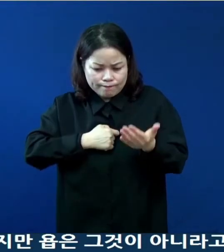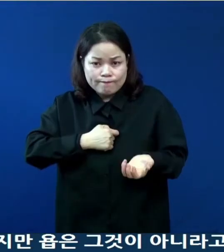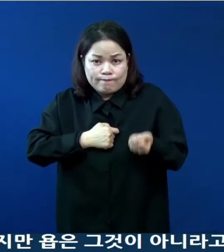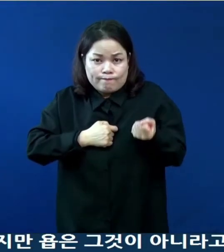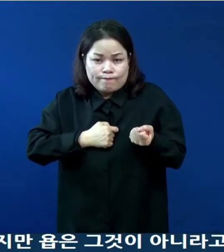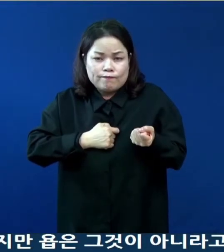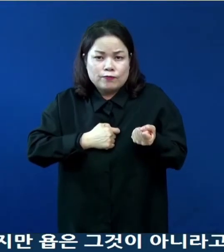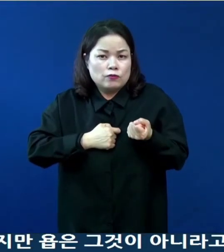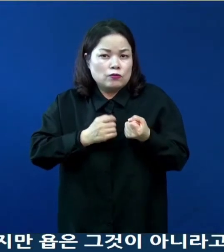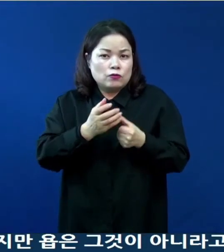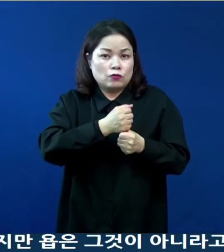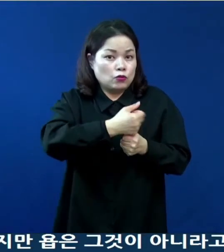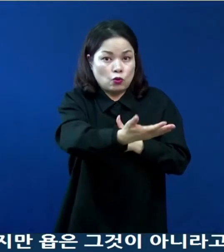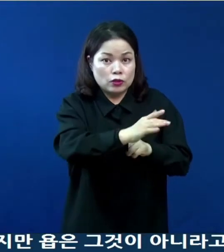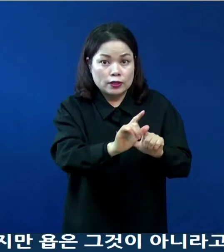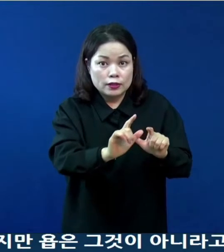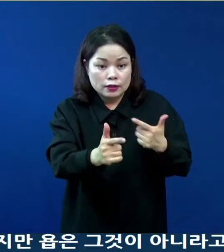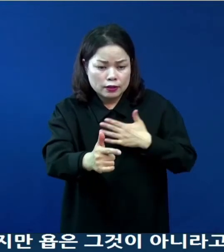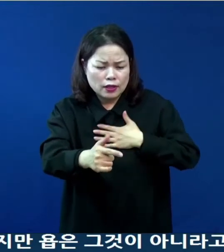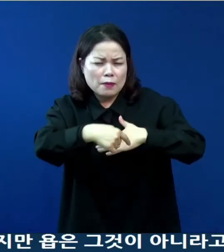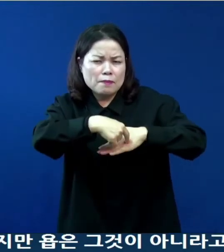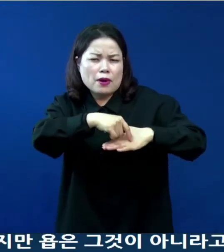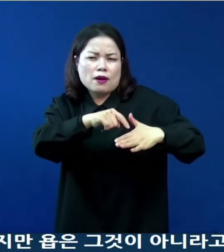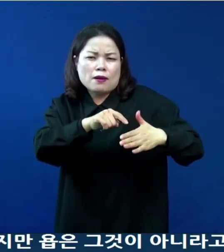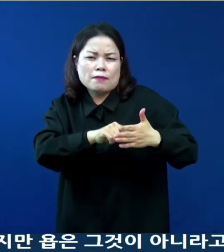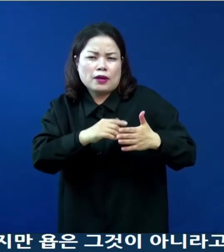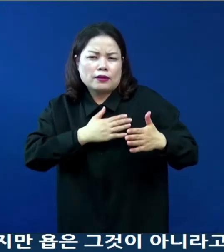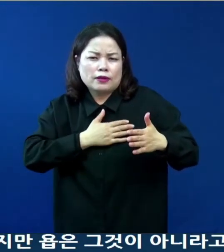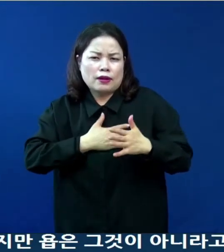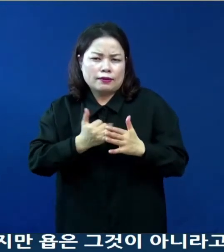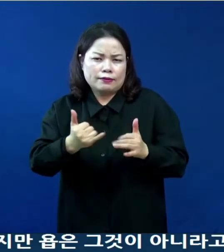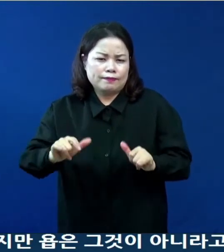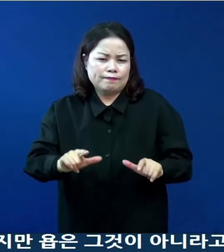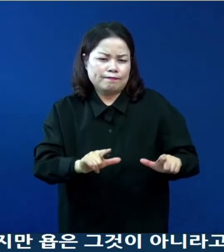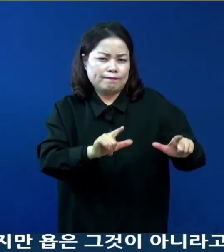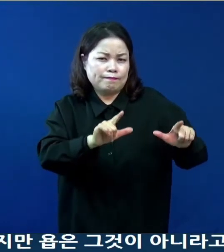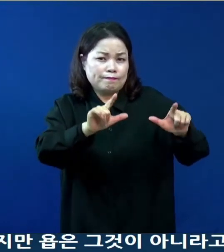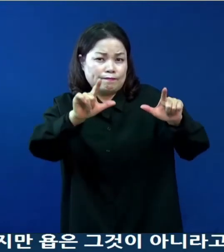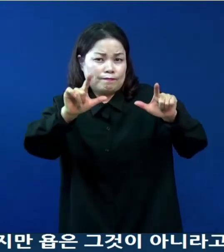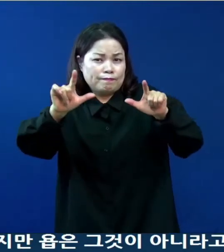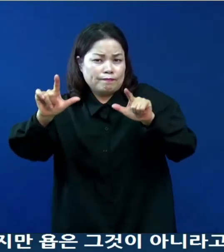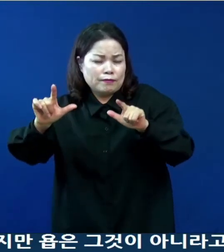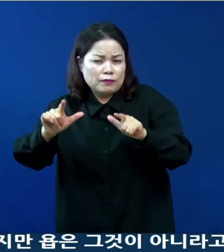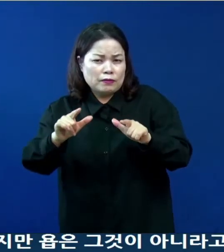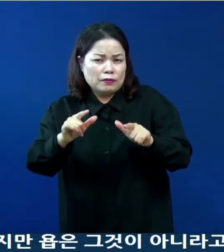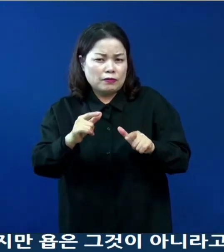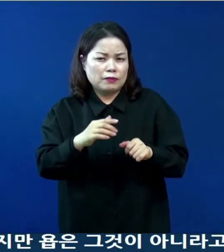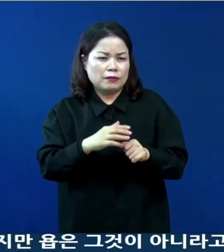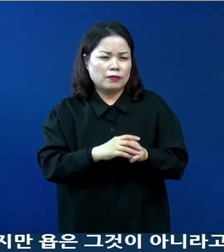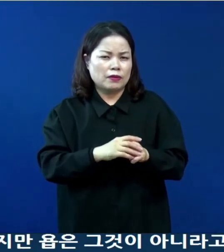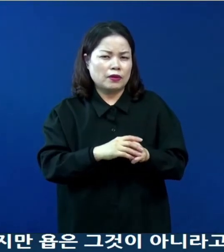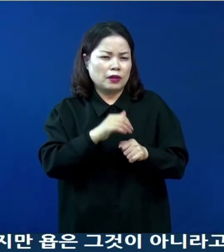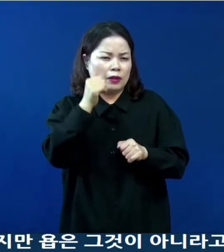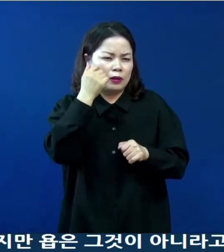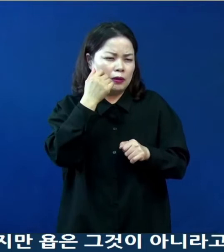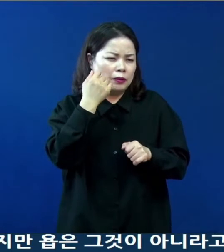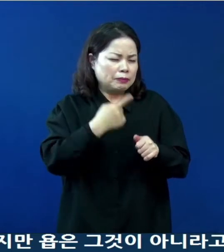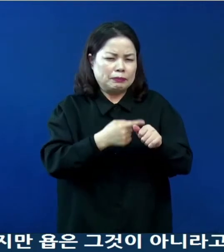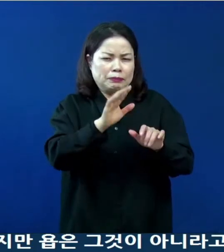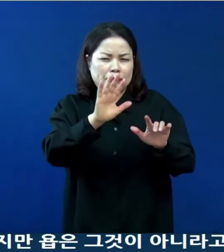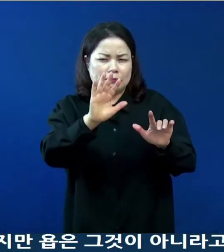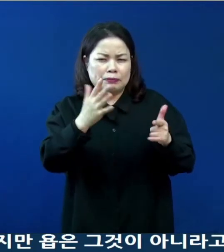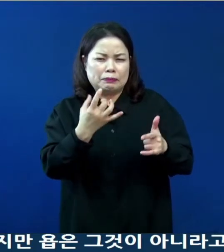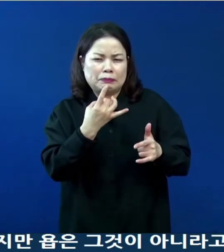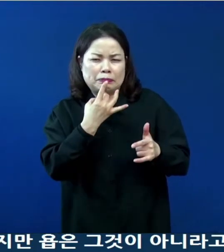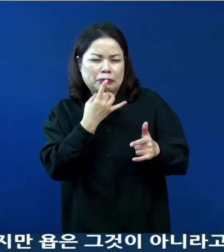놓지 아니하리니 내 마음이 나의 생애를 비웃지 아니하리라. 욥의 문제가